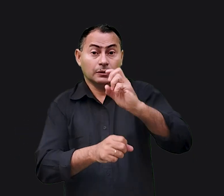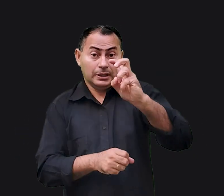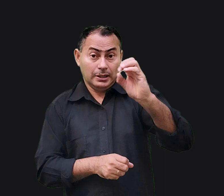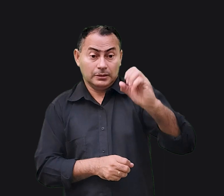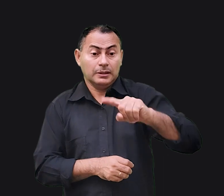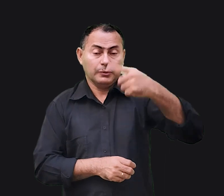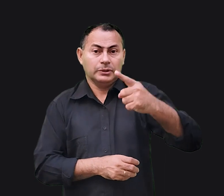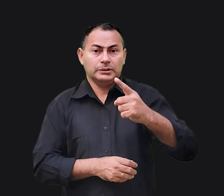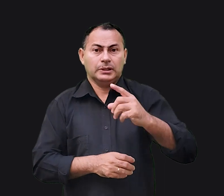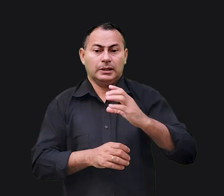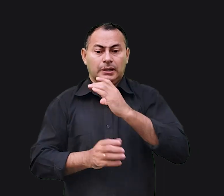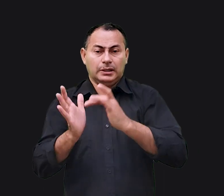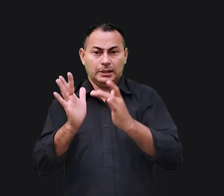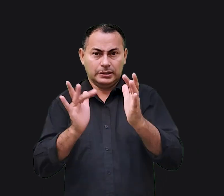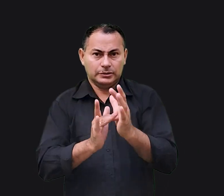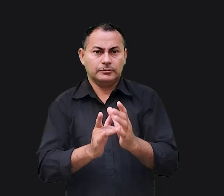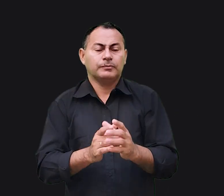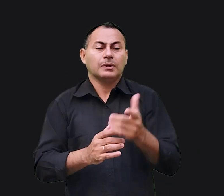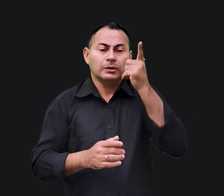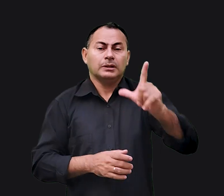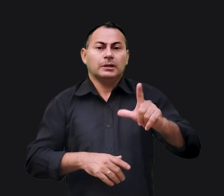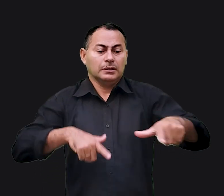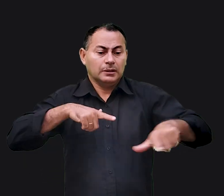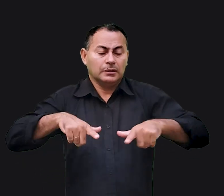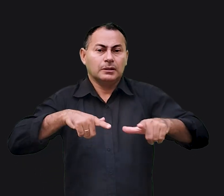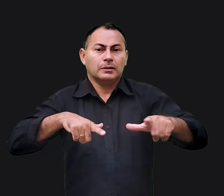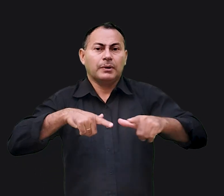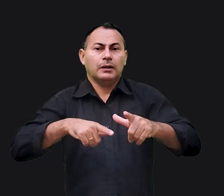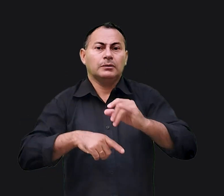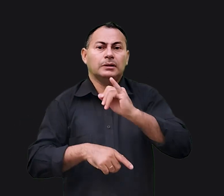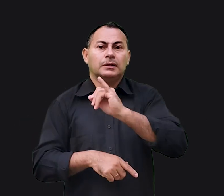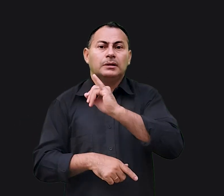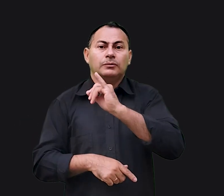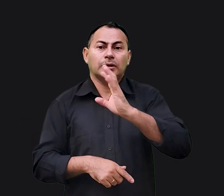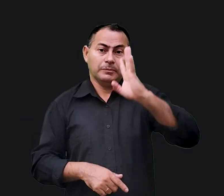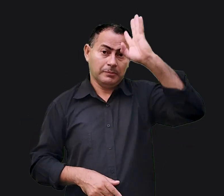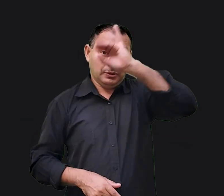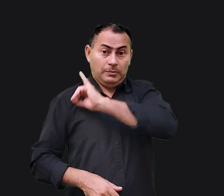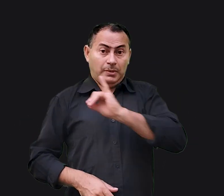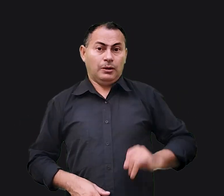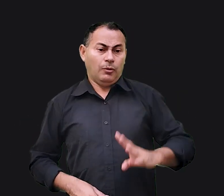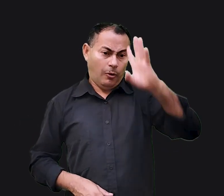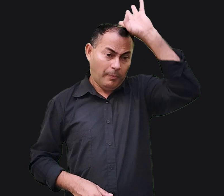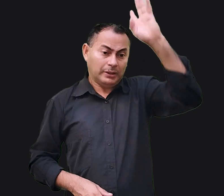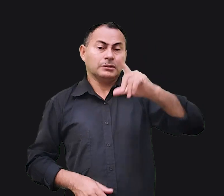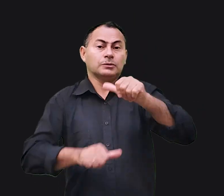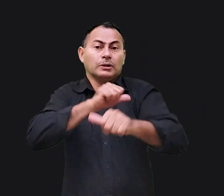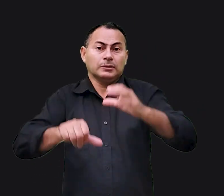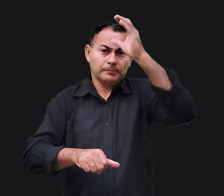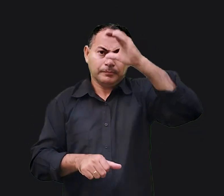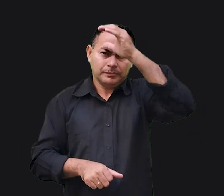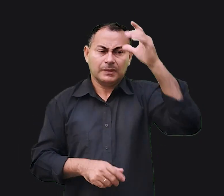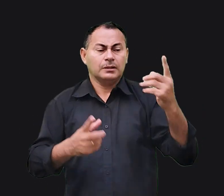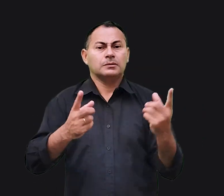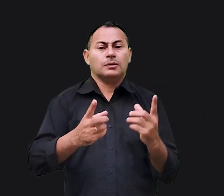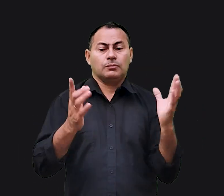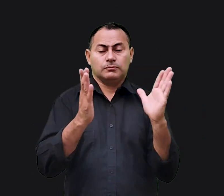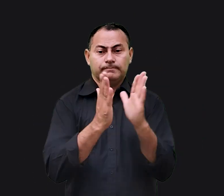conseguiu um emprego no Império Romano se declarasse cristão. Desde esse tempo temos enfrentado um grande desafio.